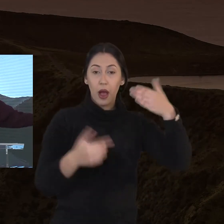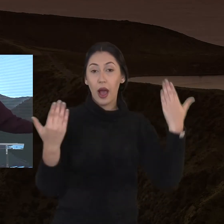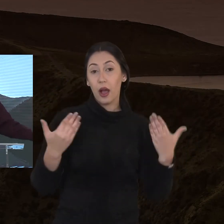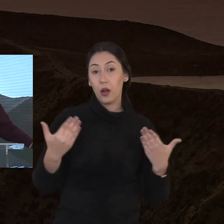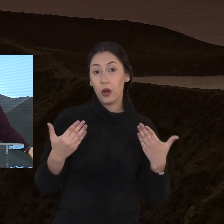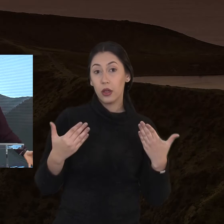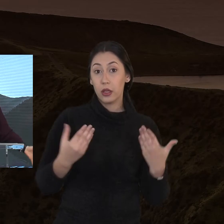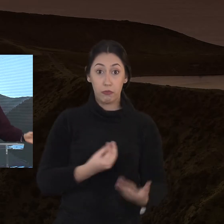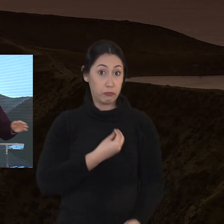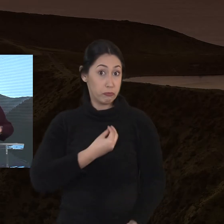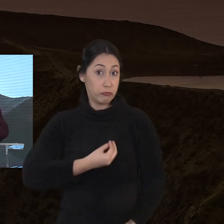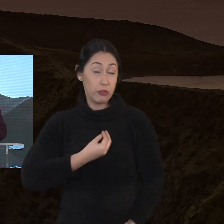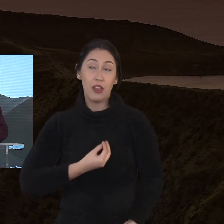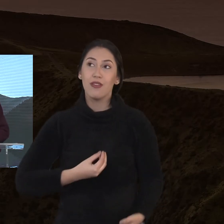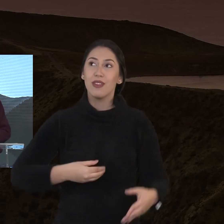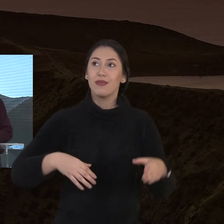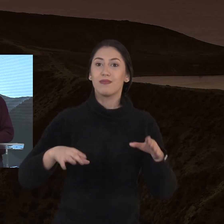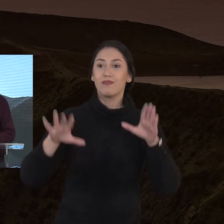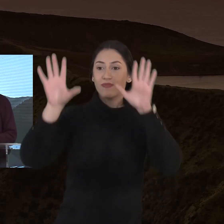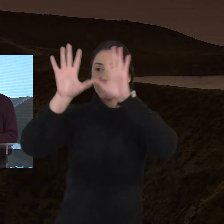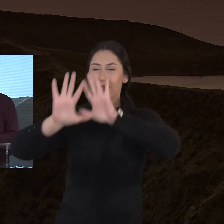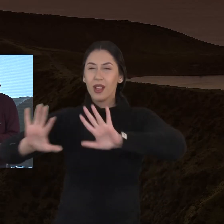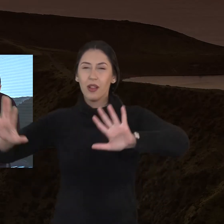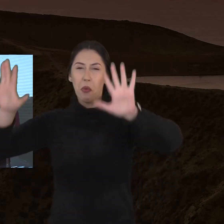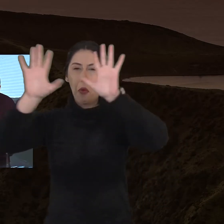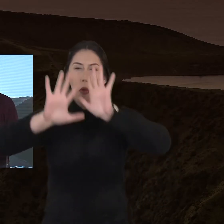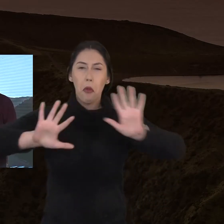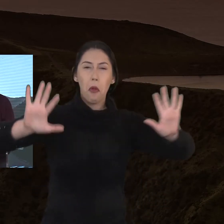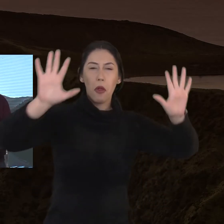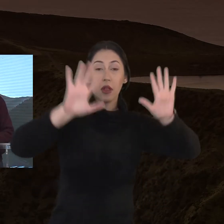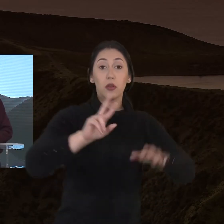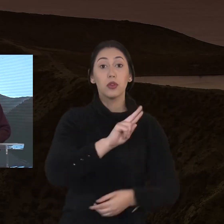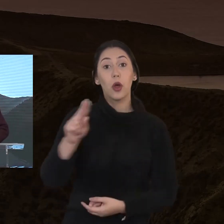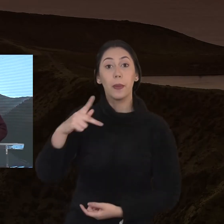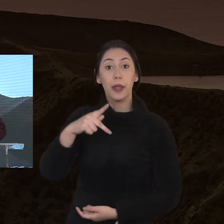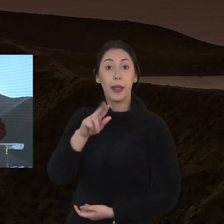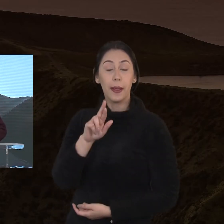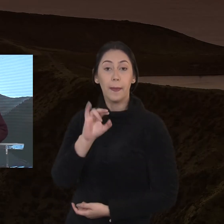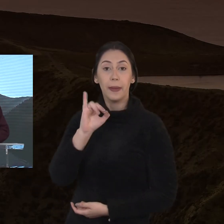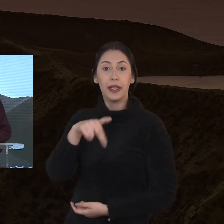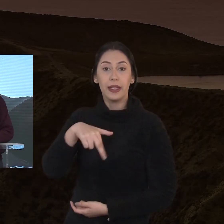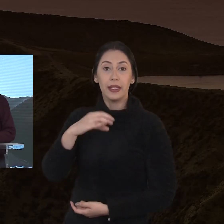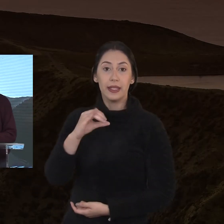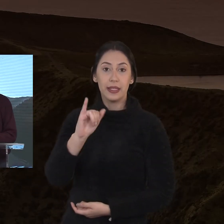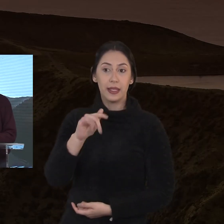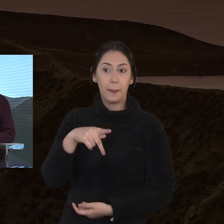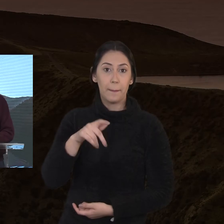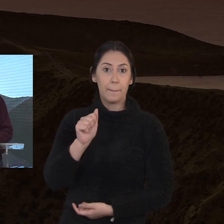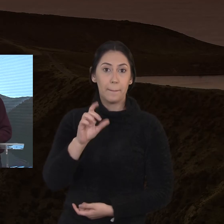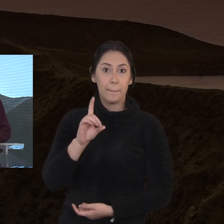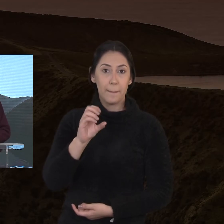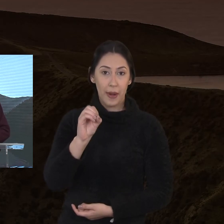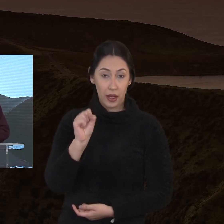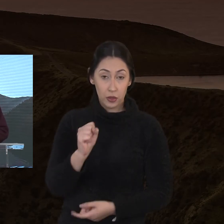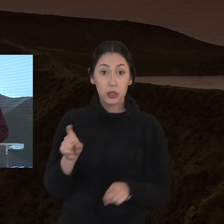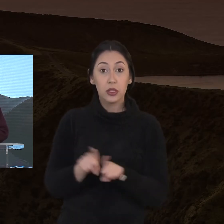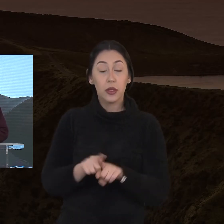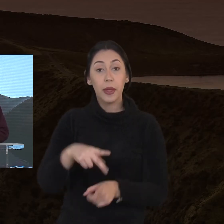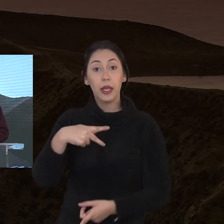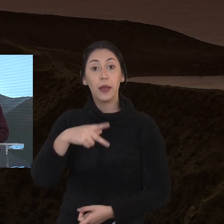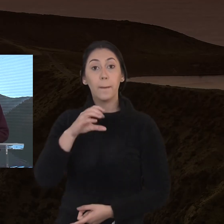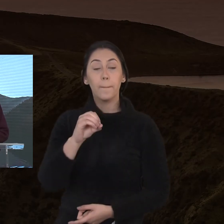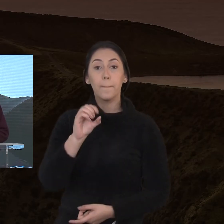atmosfera em volta da terra eles são chamados principados e potestades e